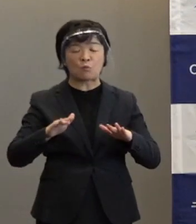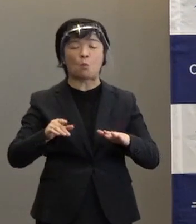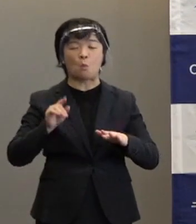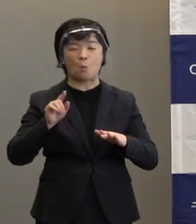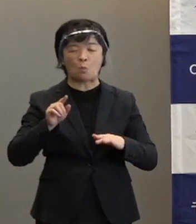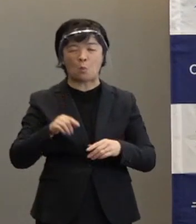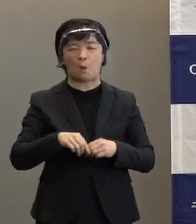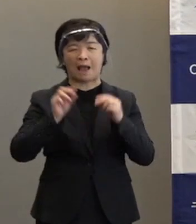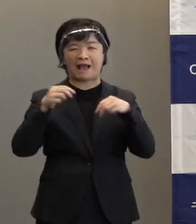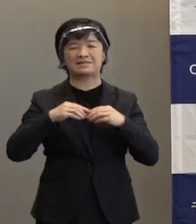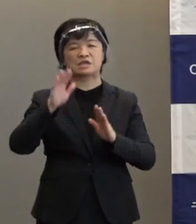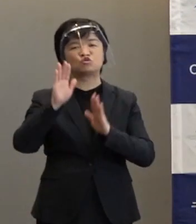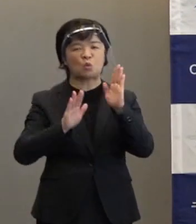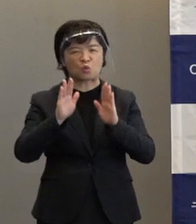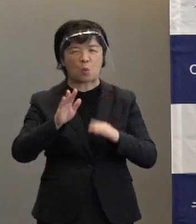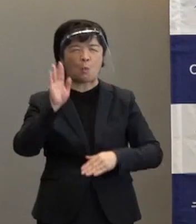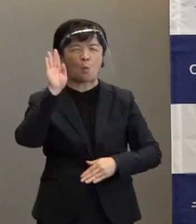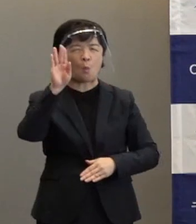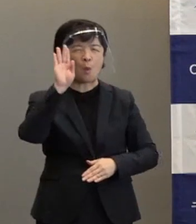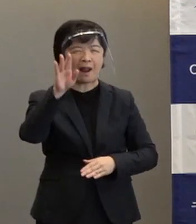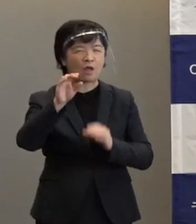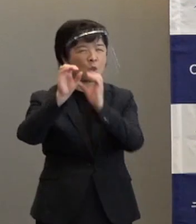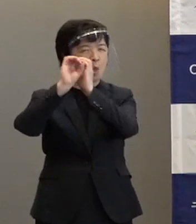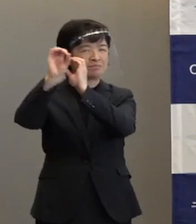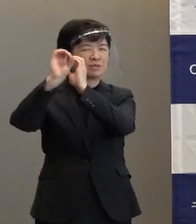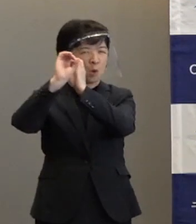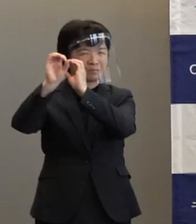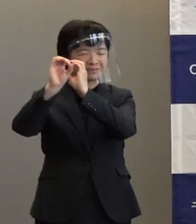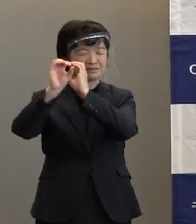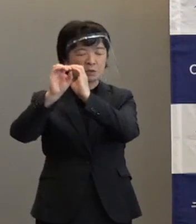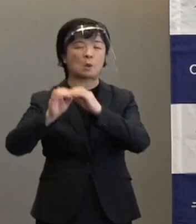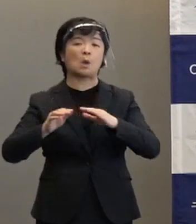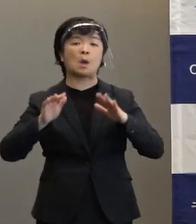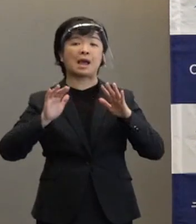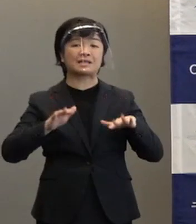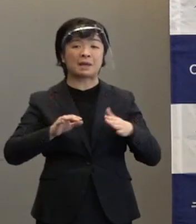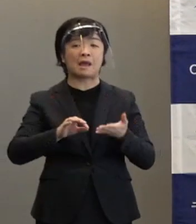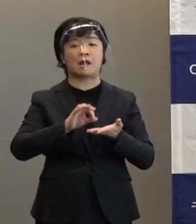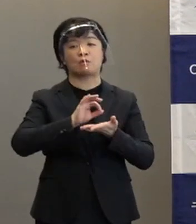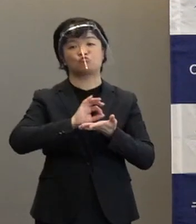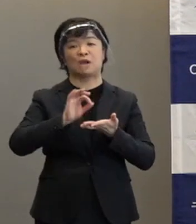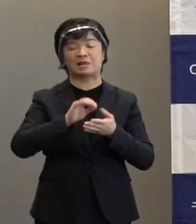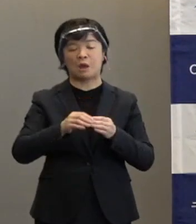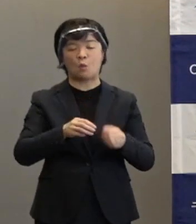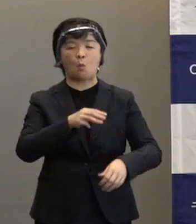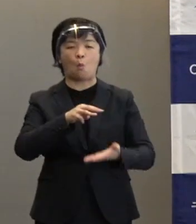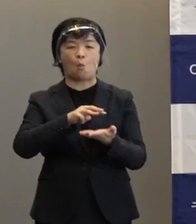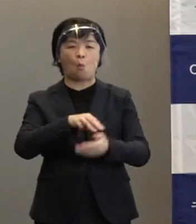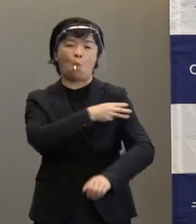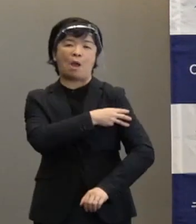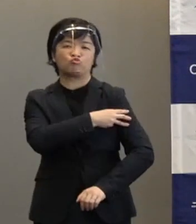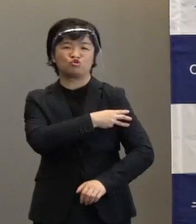の感染状況と今後の見込み、また現在流通しているワクチンの有効性などどういうふうに考えていらっしゃるか。